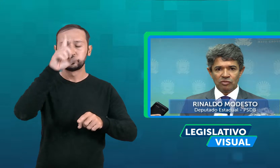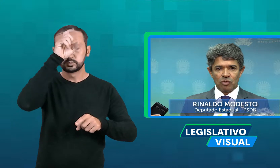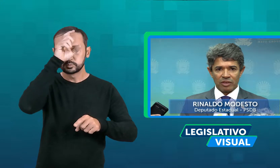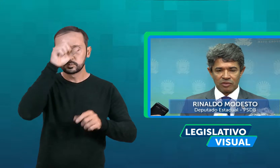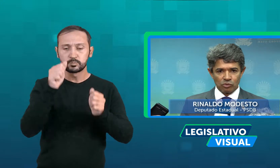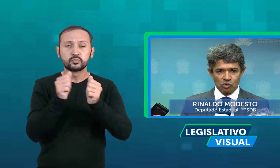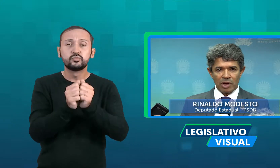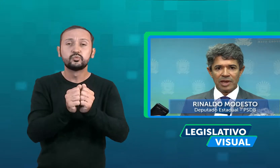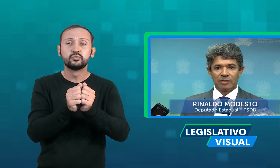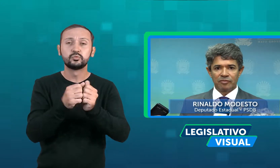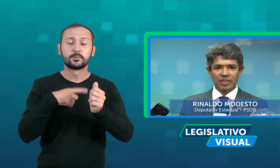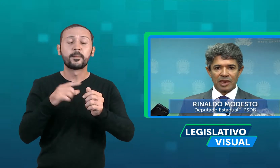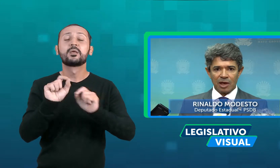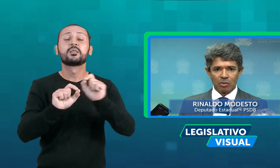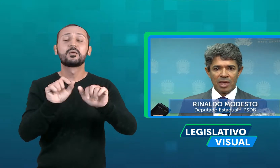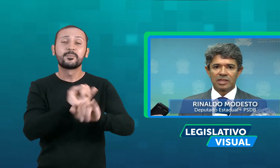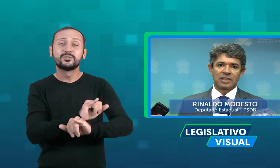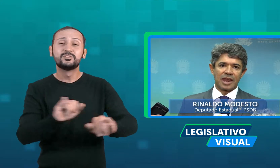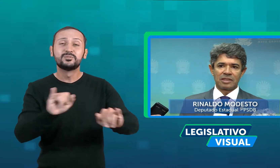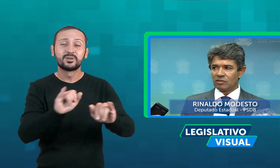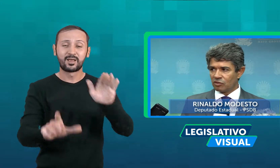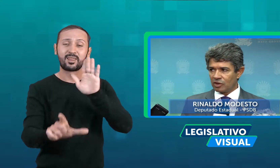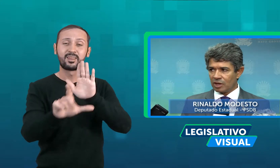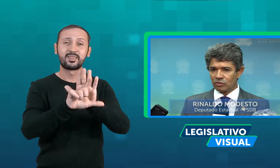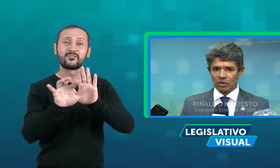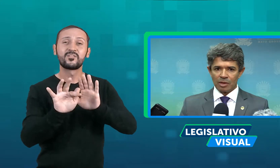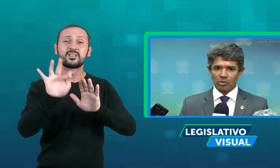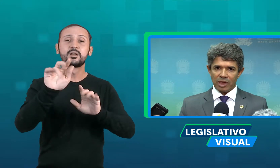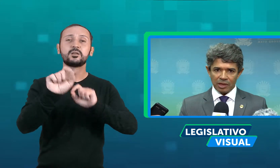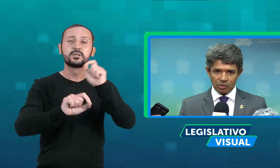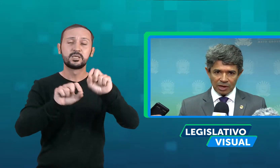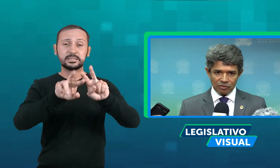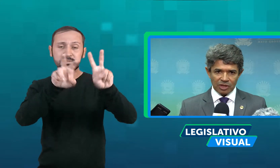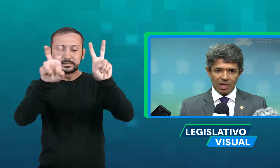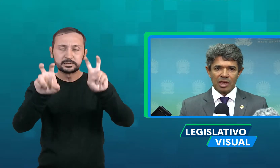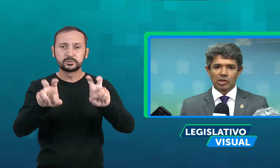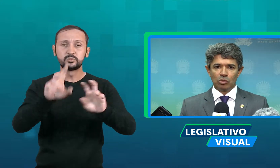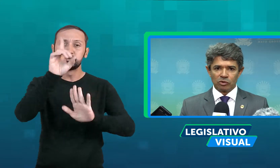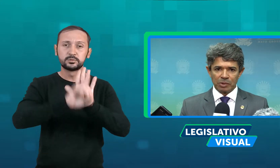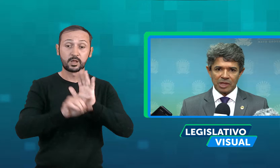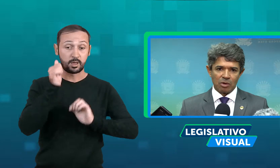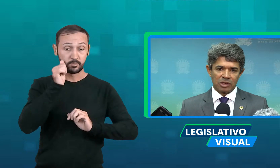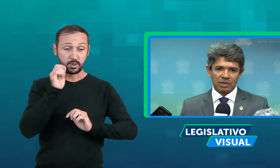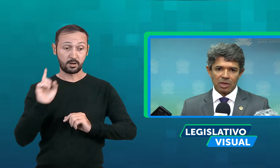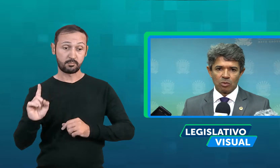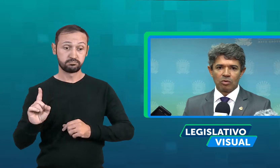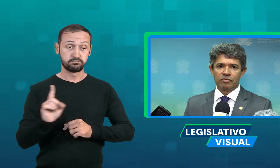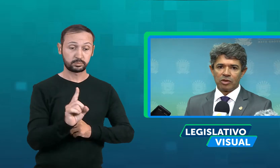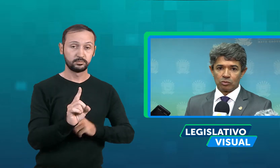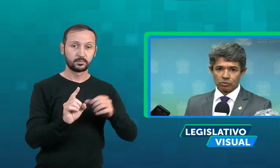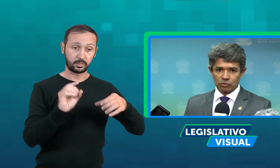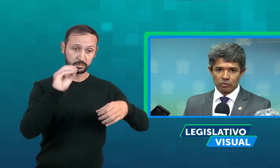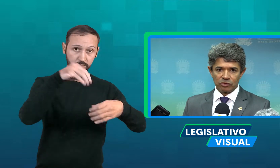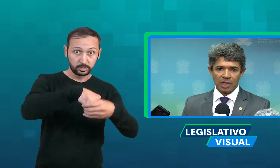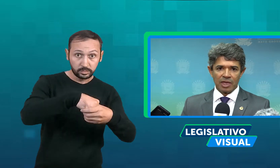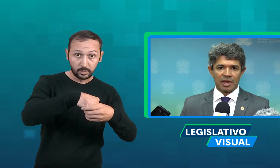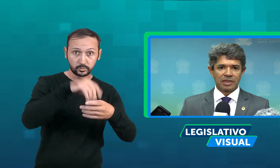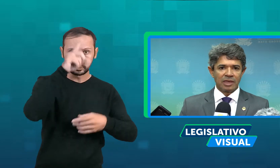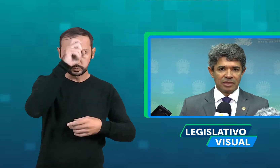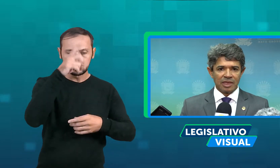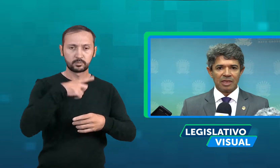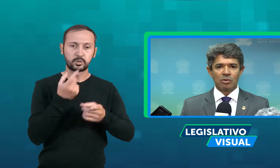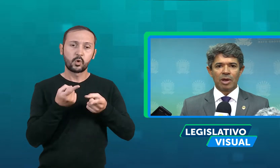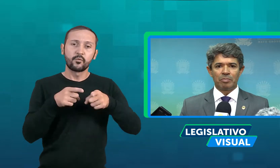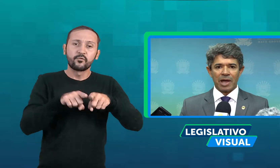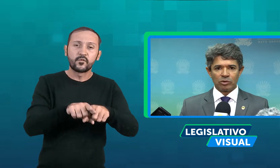haja divulgação de uma lei federal que trata desses direitos. Mulher, quando ela chegar no hospital que tem um convênio com o SUS, ela